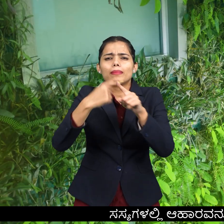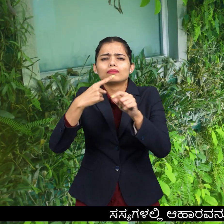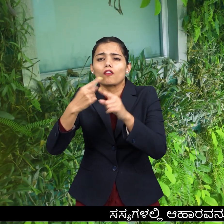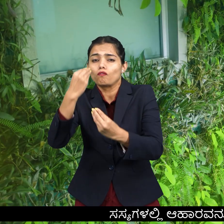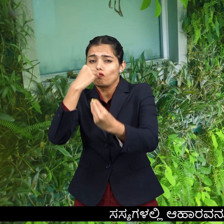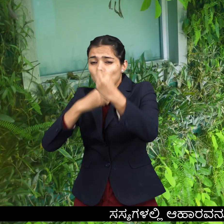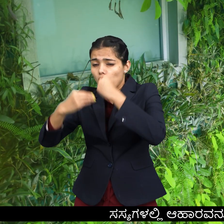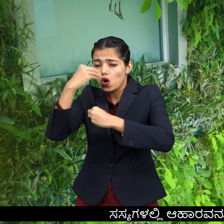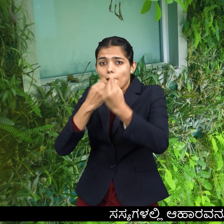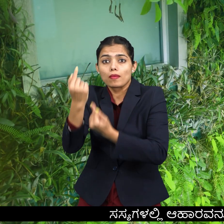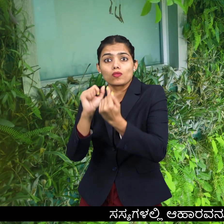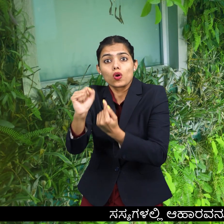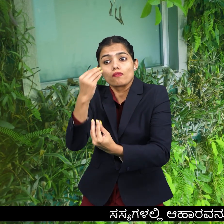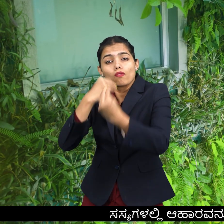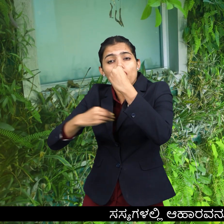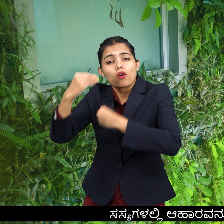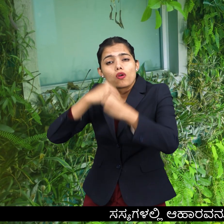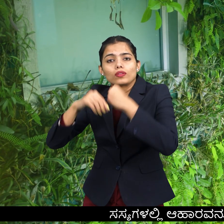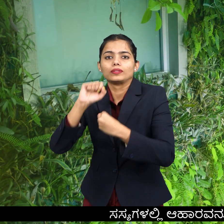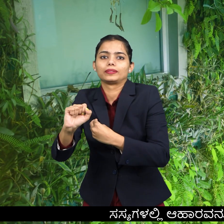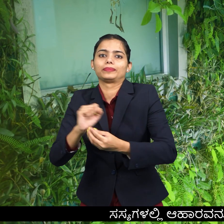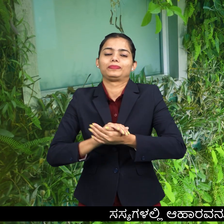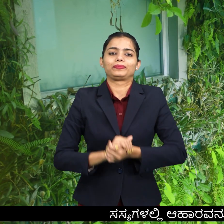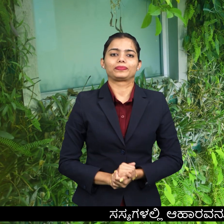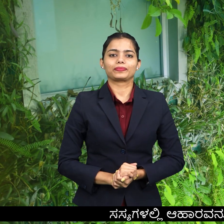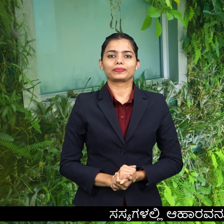ಸಸ್ಯಗಳಲ್ಲಿ ಆಹಾರವನ್ನು ಸೇವಿಸಲು ಹೊಂದಾಣಿಕೆ.